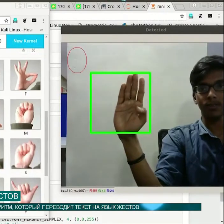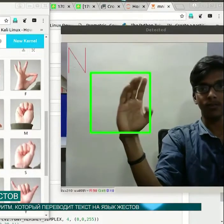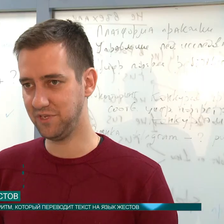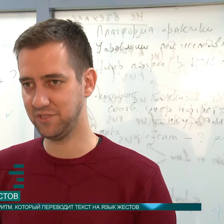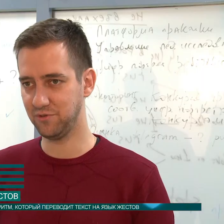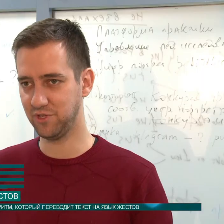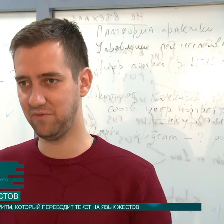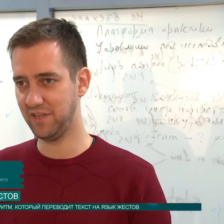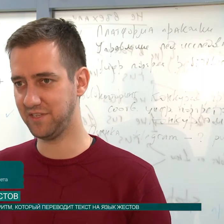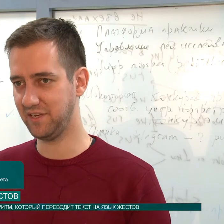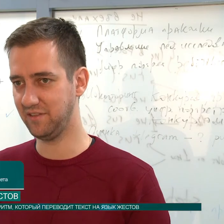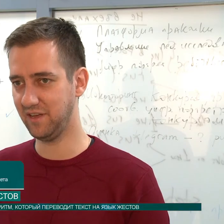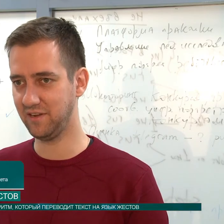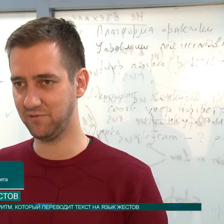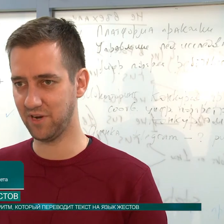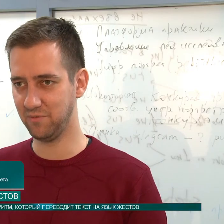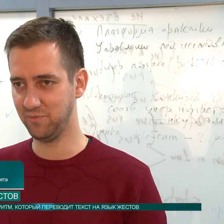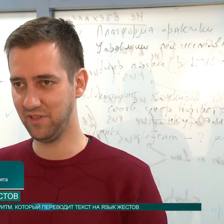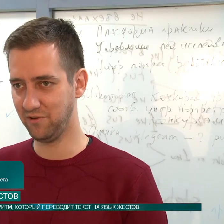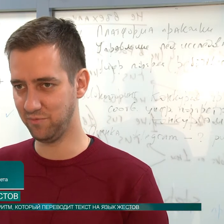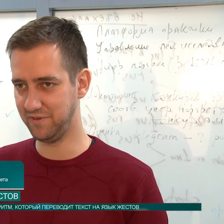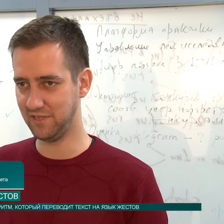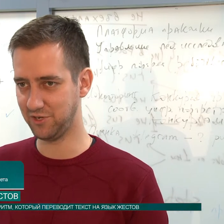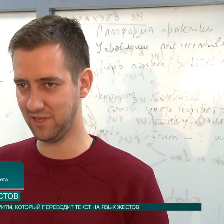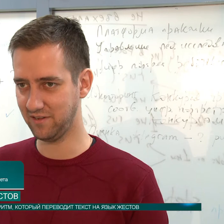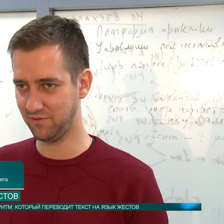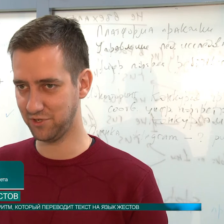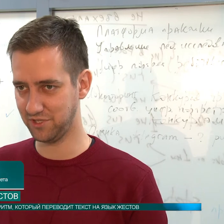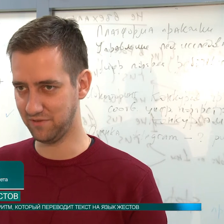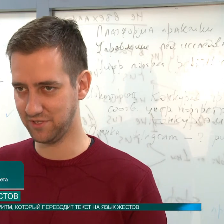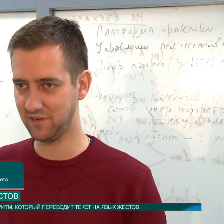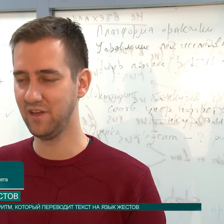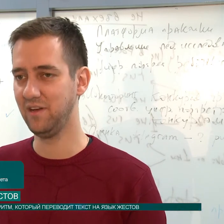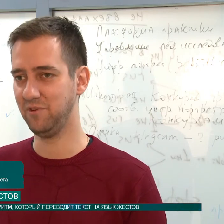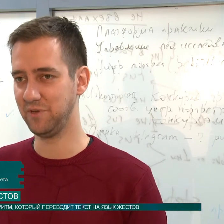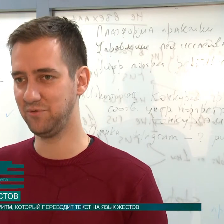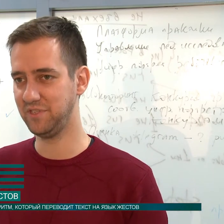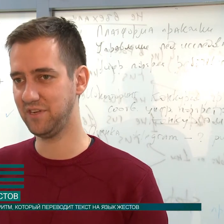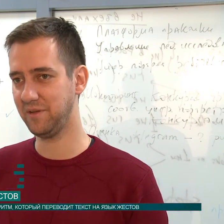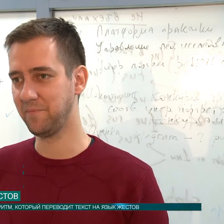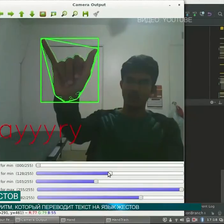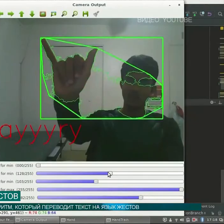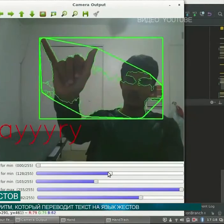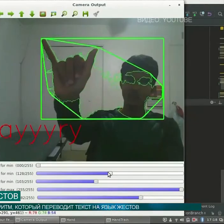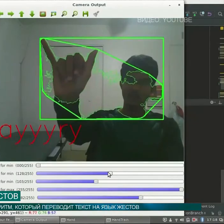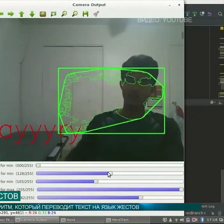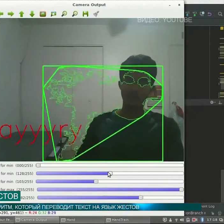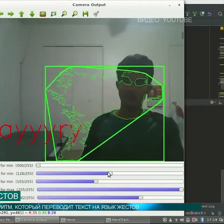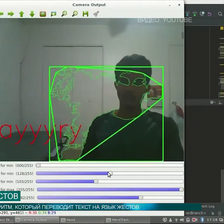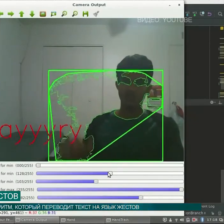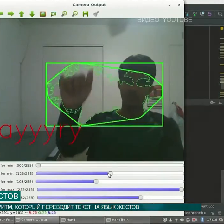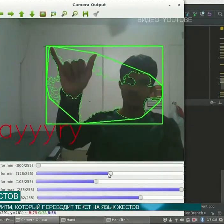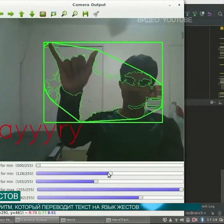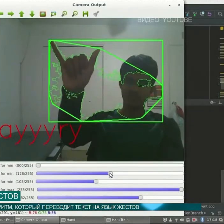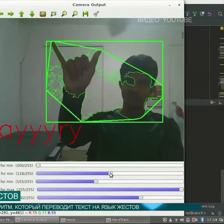жестов. Интересно то, что появляются такие данные, которые как бы моделируют поведение человека, да, то есть жестовый язык. Вот, по сути дела, сейчас это возможно